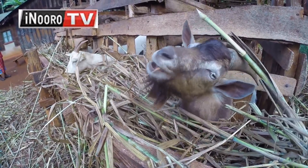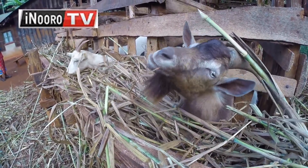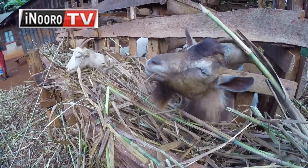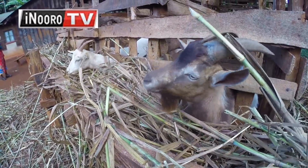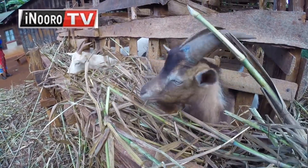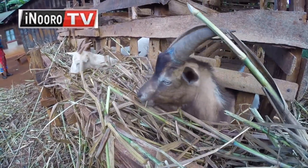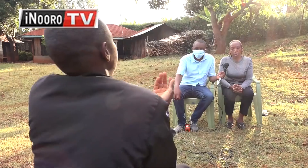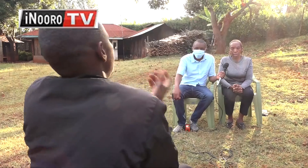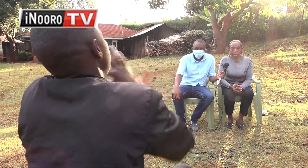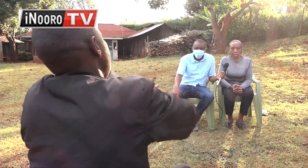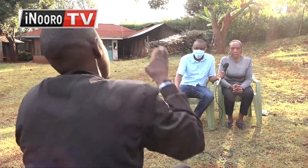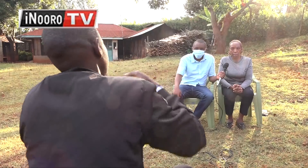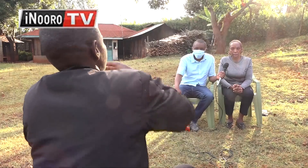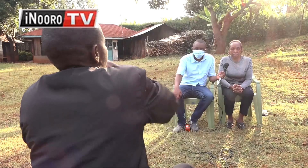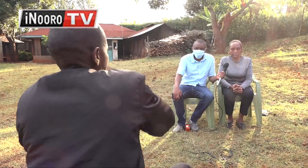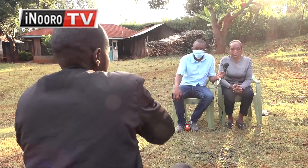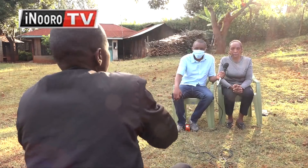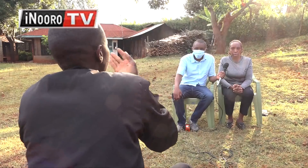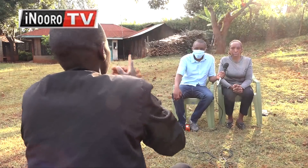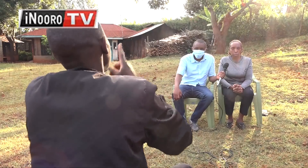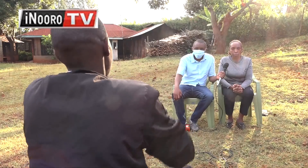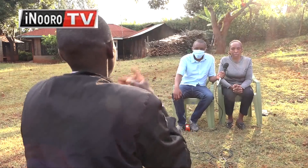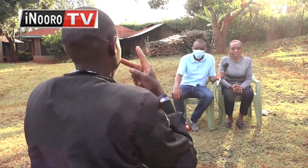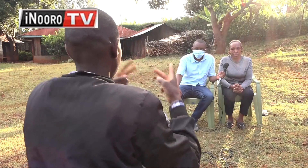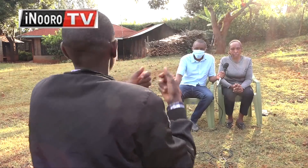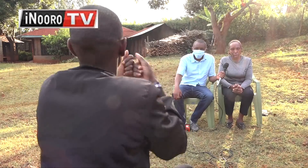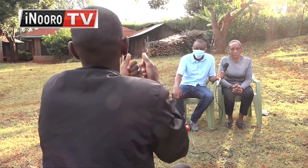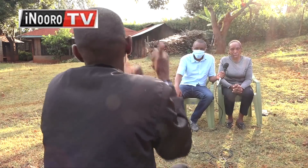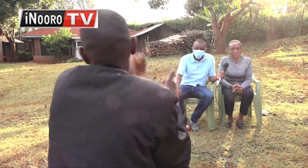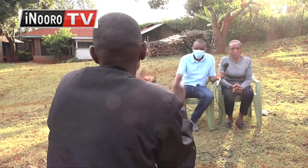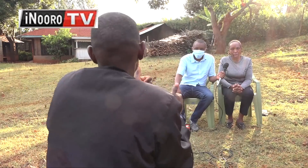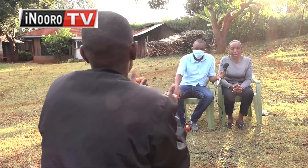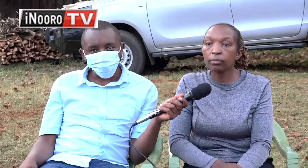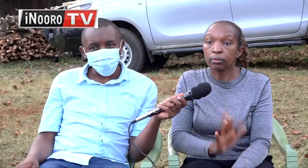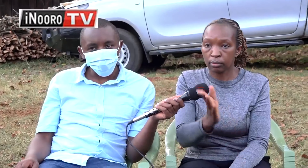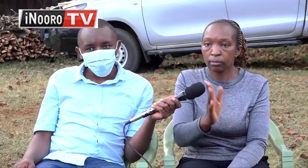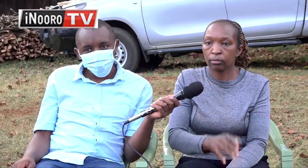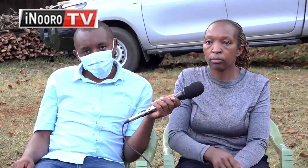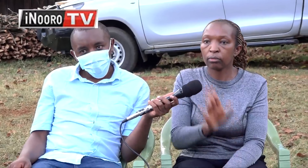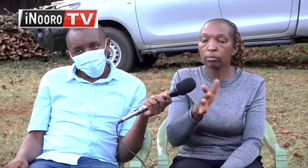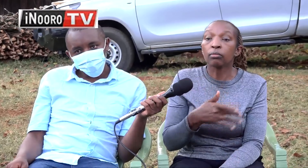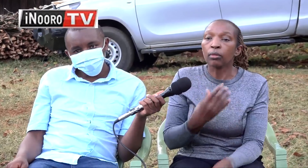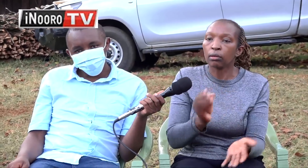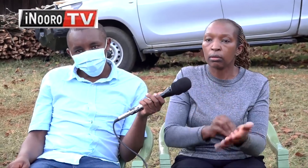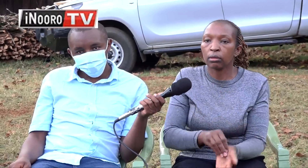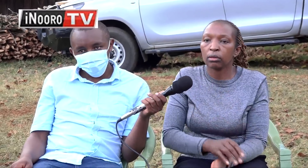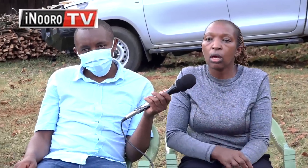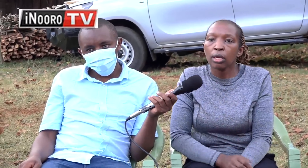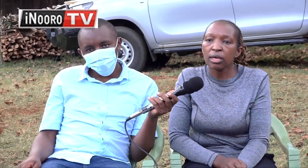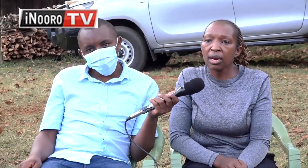Niguo tuhote kwaraniria nao bagi-ini akone school fees riria twagereire ni kuriha. Tugethana na Elizabeth Miringo uria ni